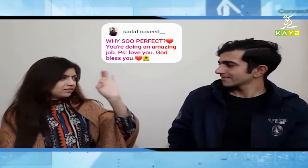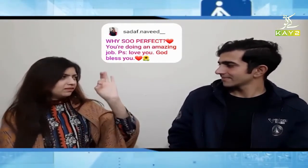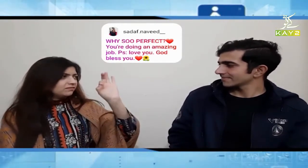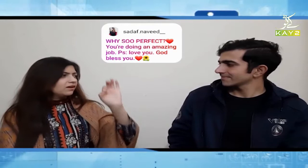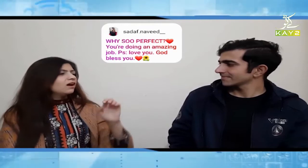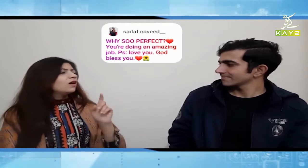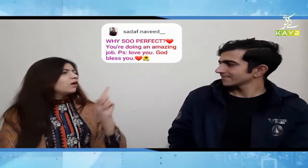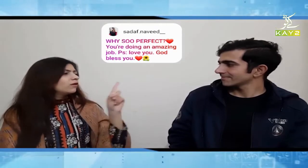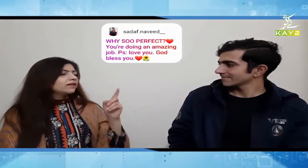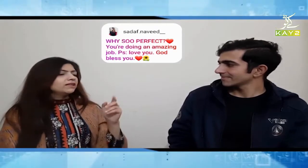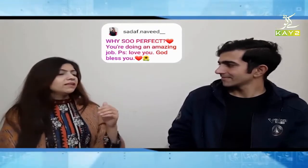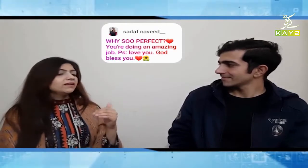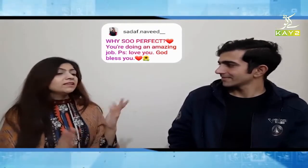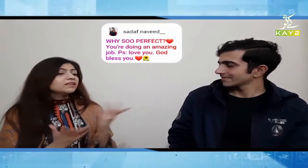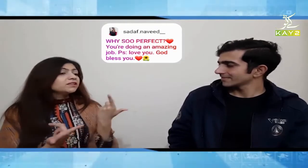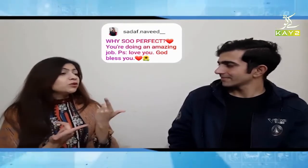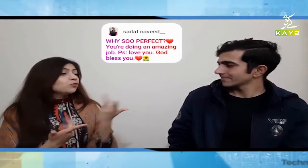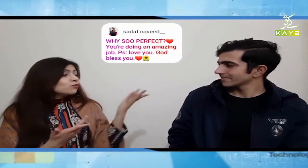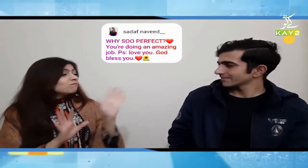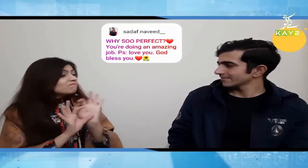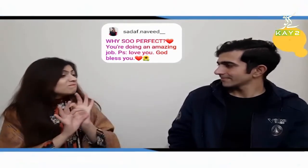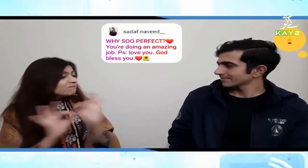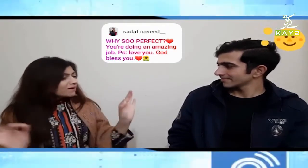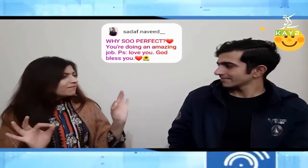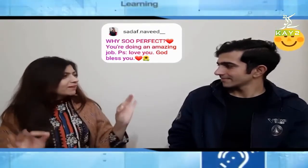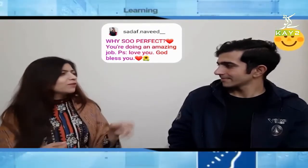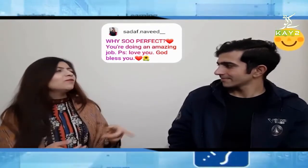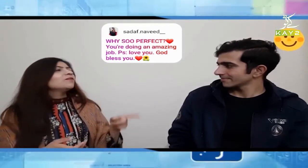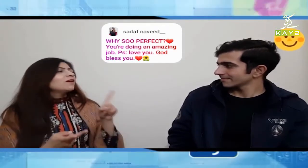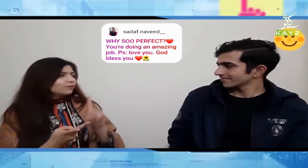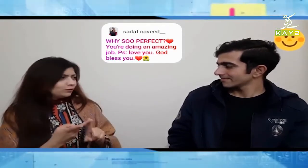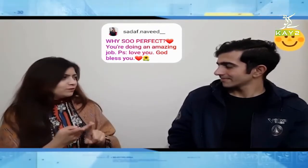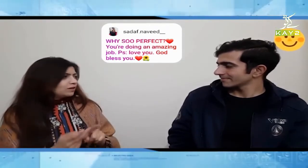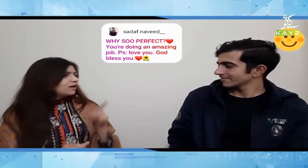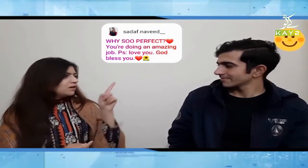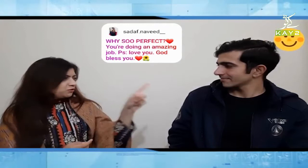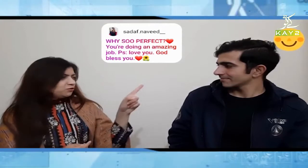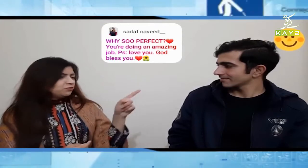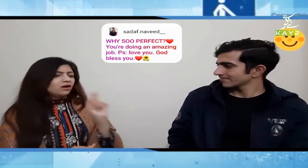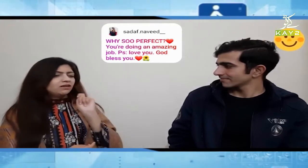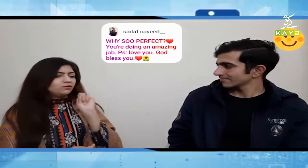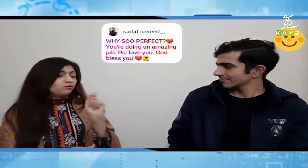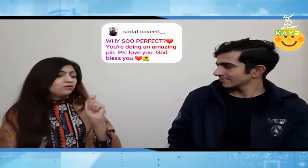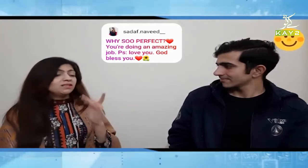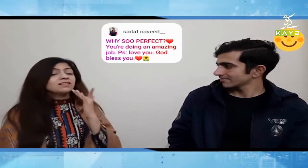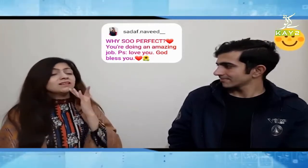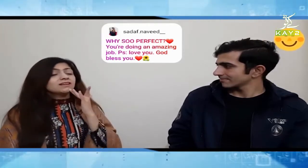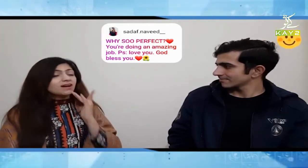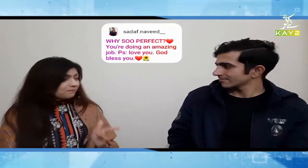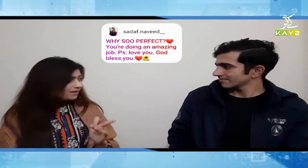SADA सदर। वो कह रही है कि क्यों परफेक्ट हो, दूसरा यू आर